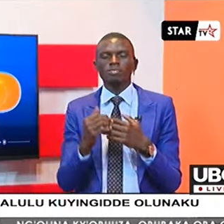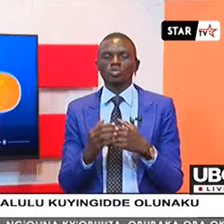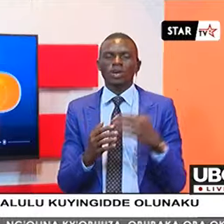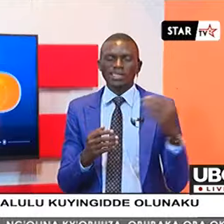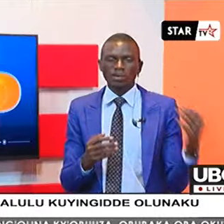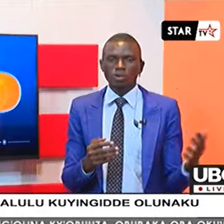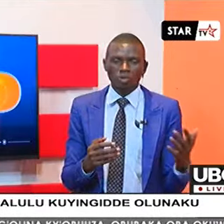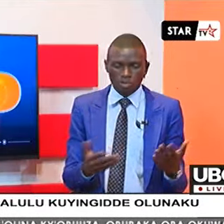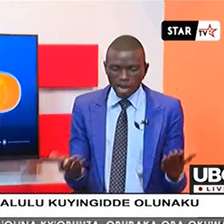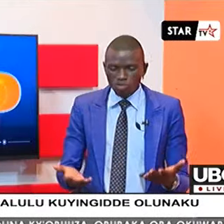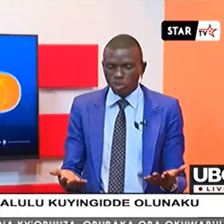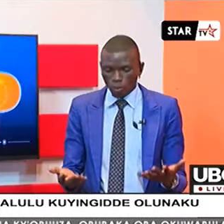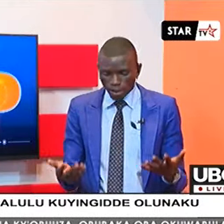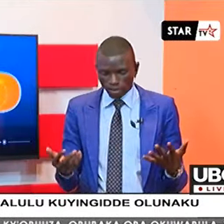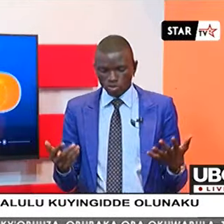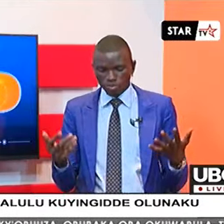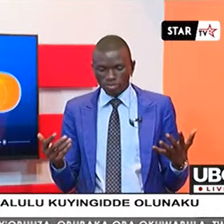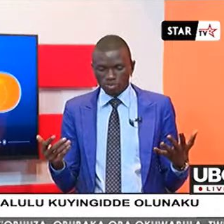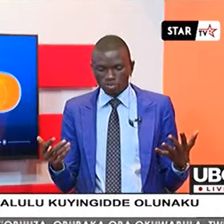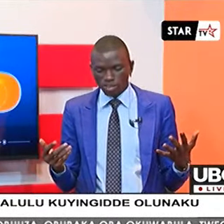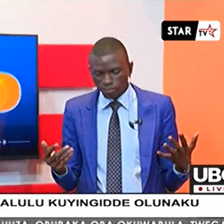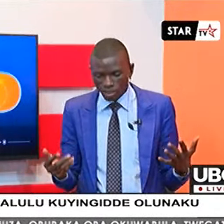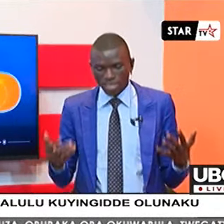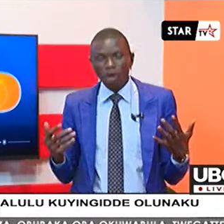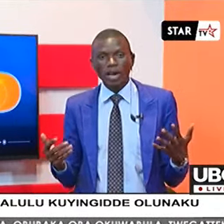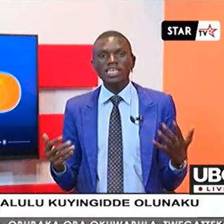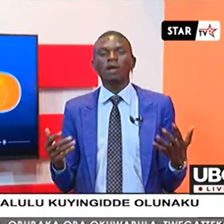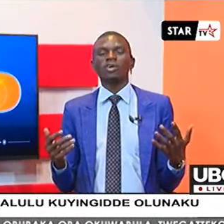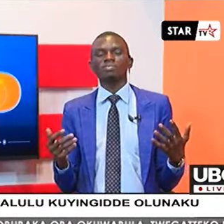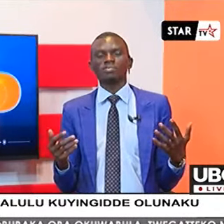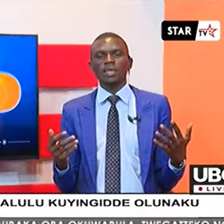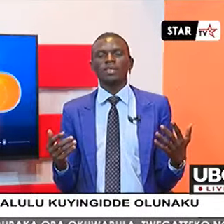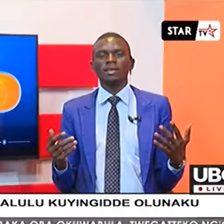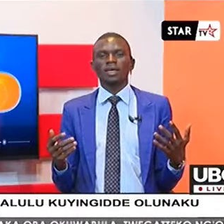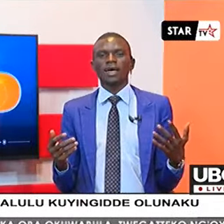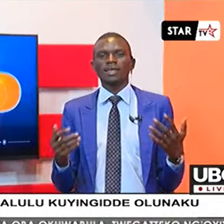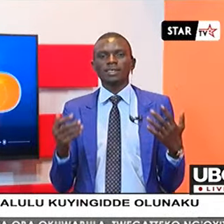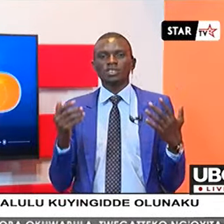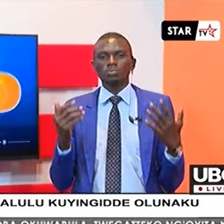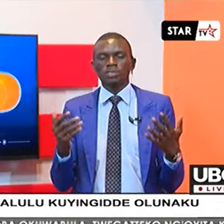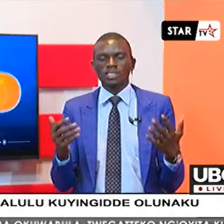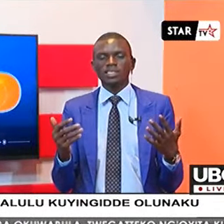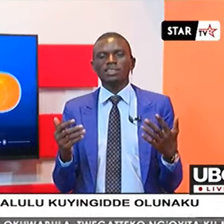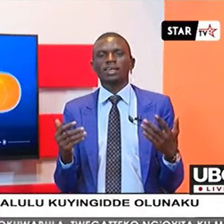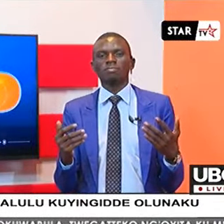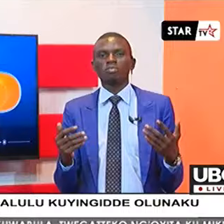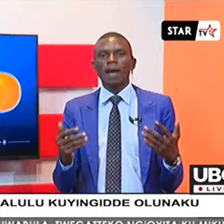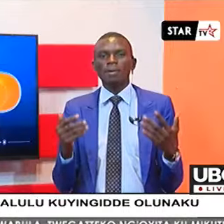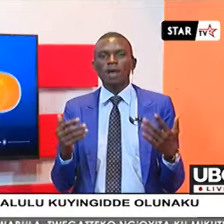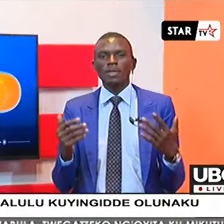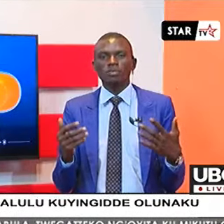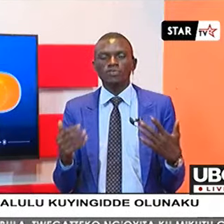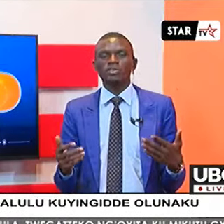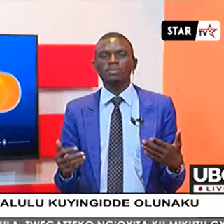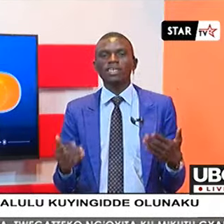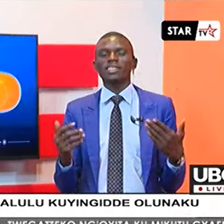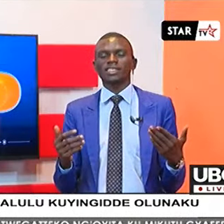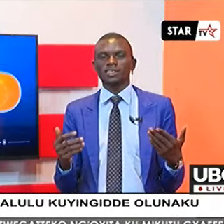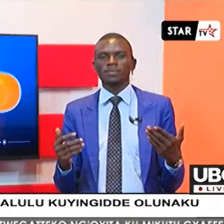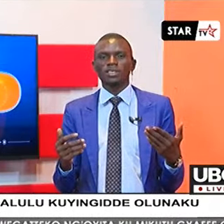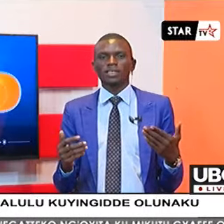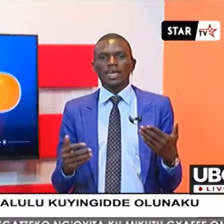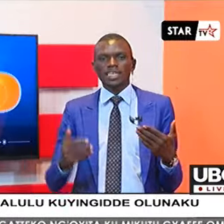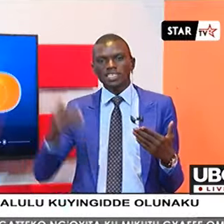bwe tukugatta wano ku ground kubanga tukimanye bulungi naawe ali eka weebuuza UBC mwabamu abali mu field baleeta